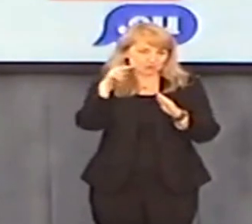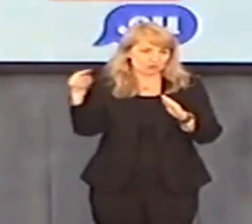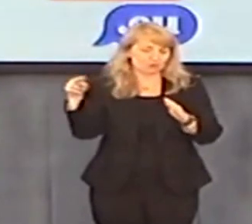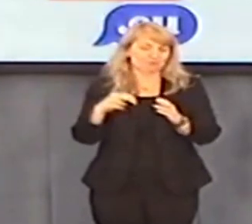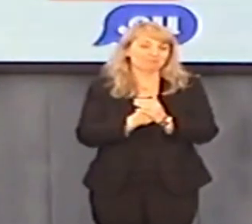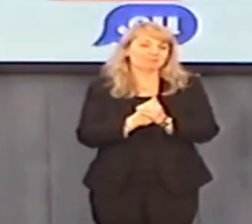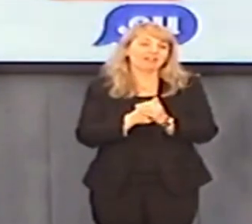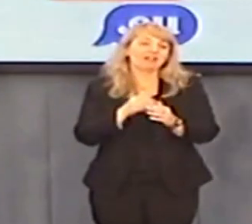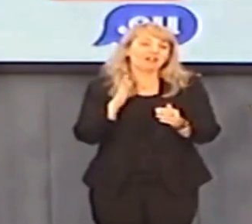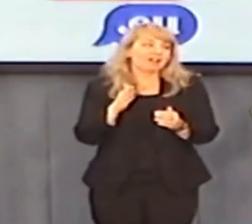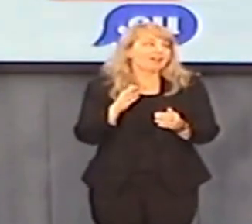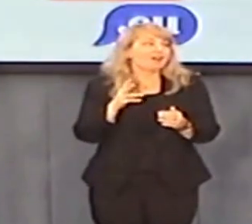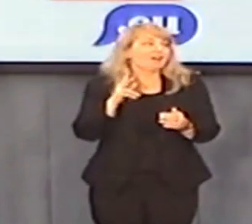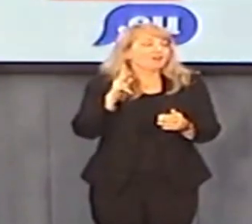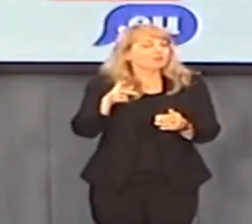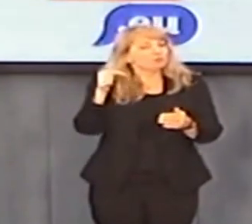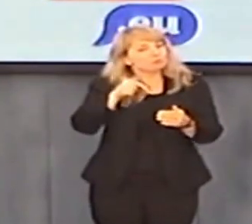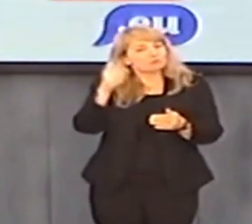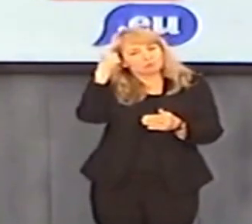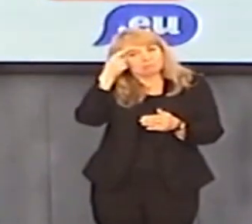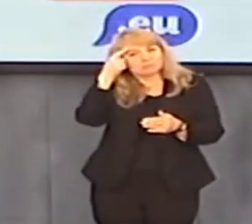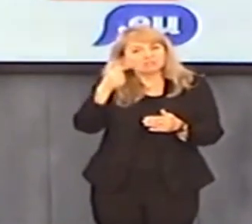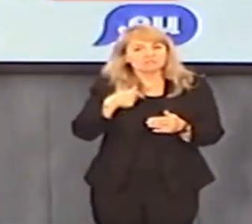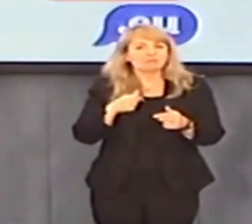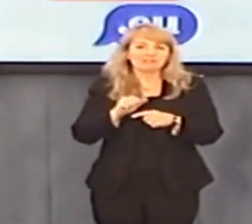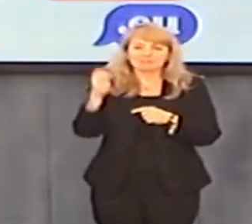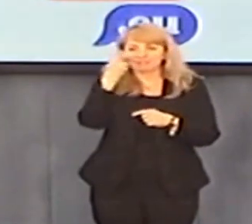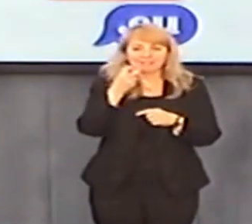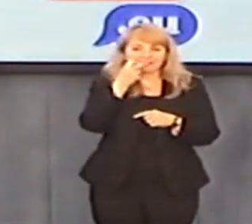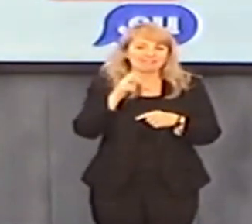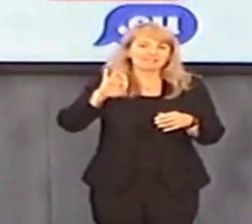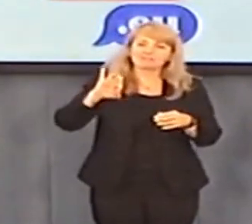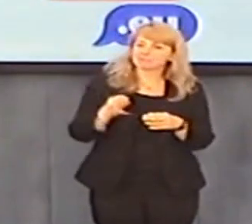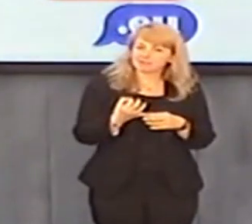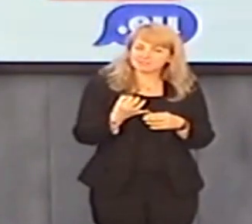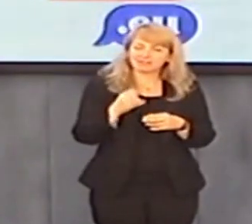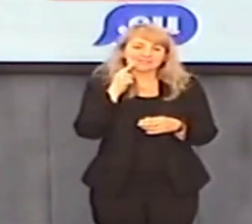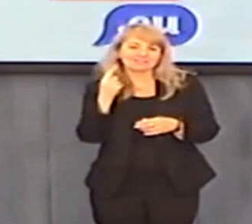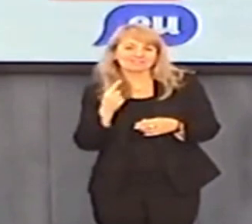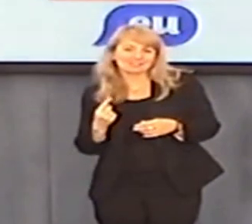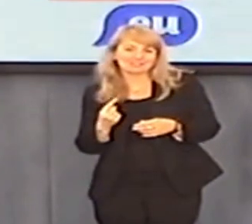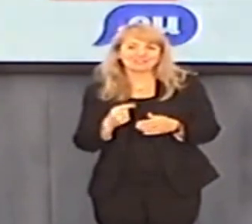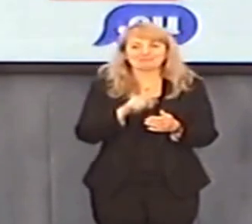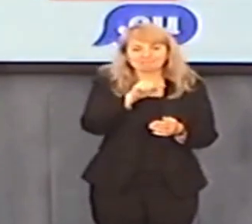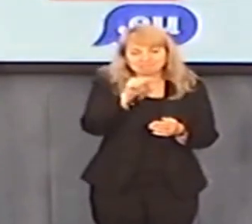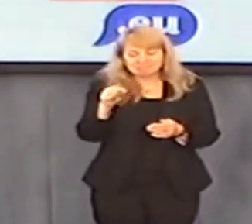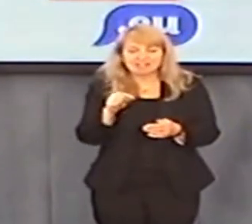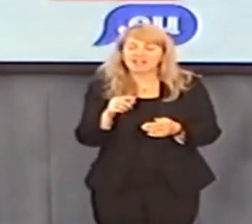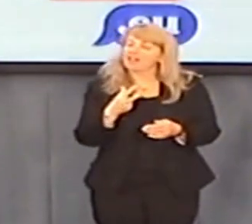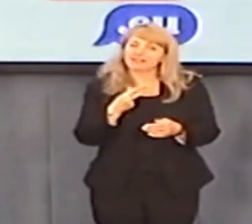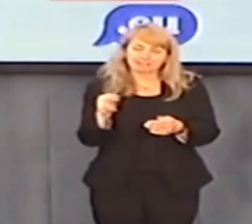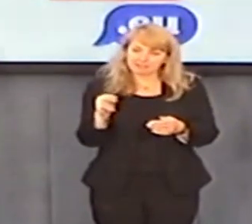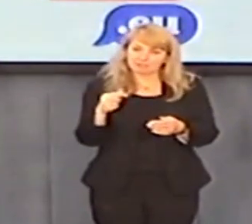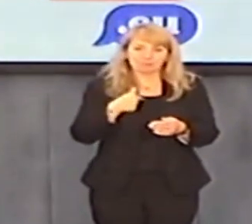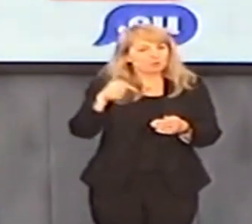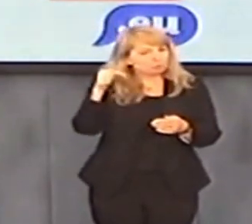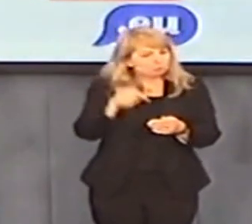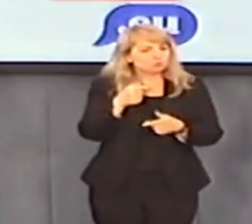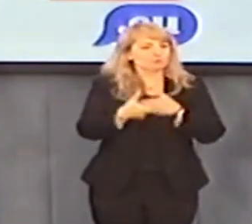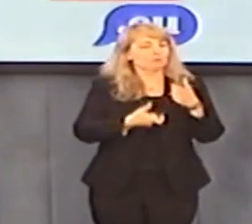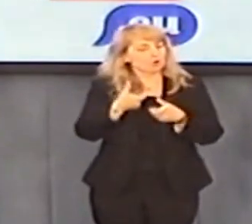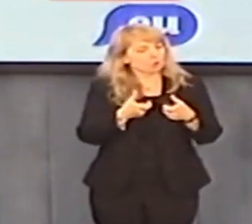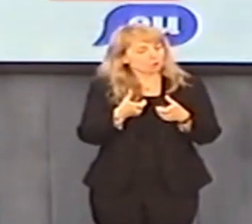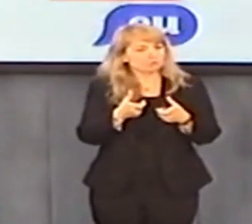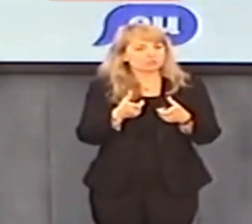pomyśleć, że nas to jakoś rajcuje specjalnie, ale niestety musimy reagować na te sprawy, bo nikt tego właściwie nie